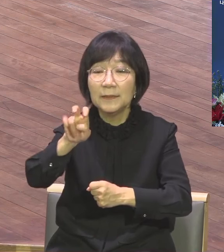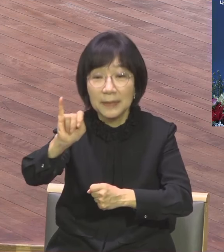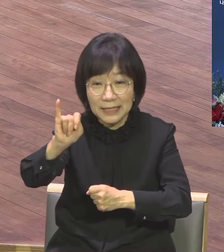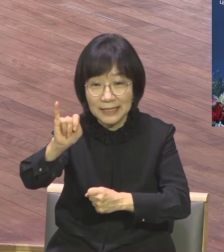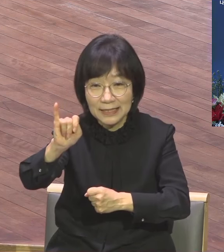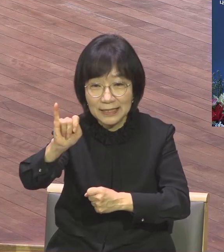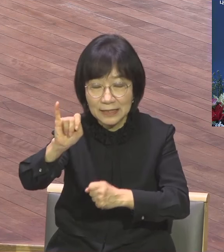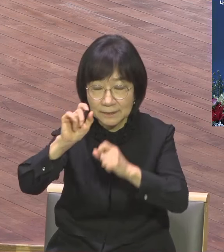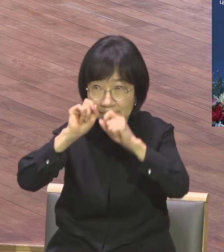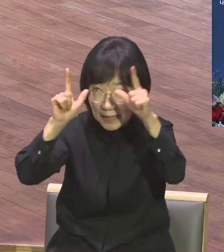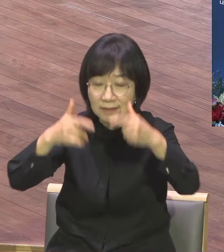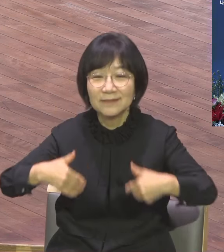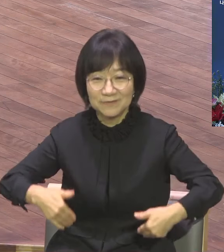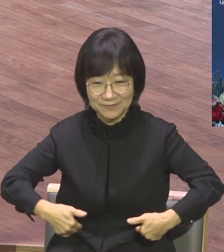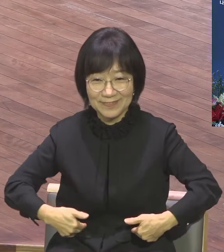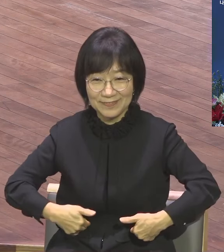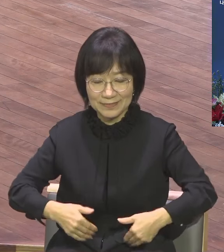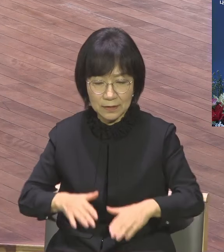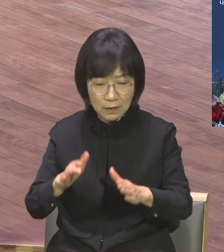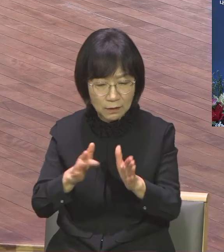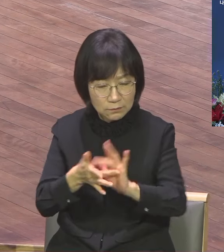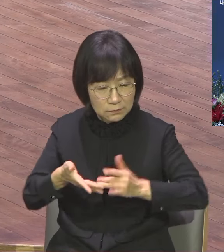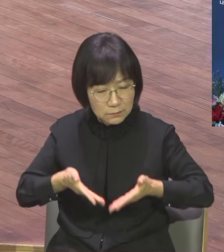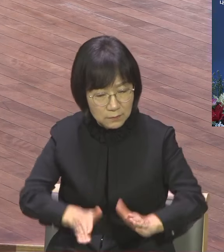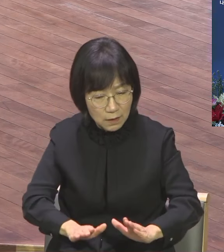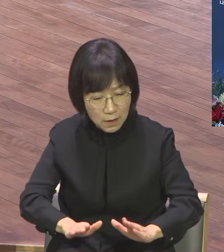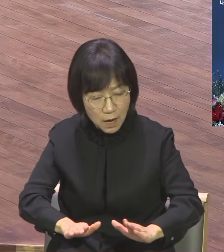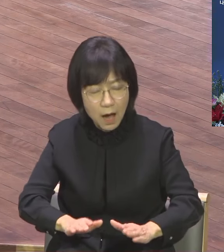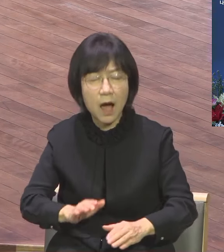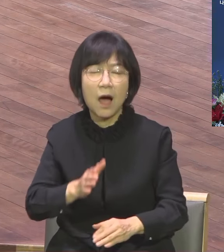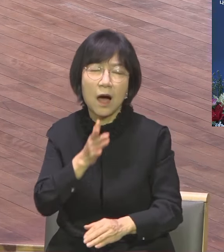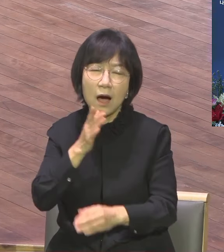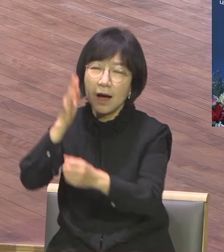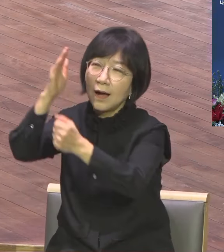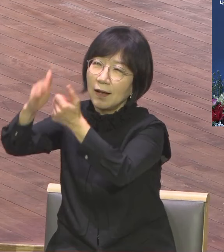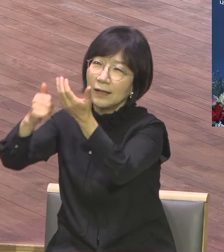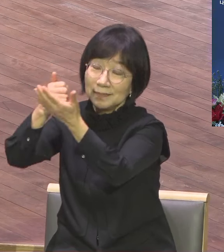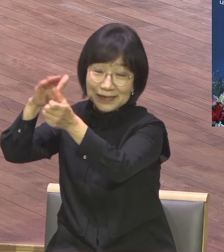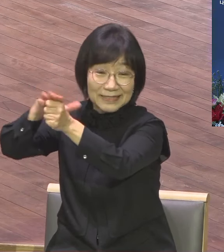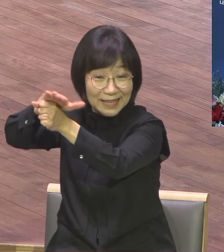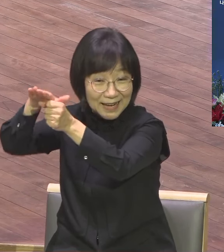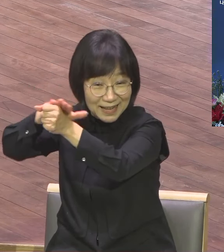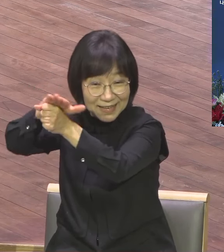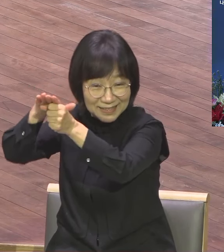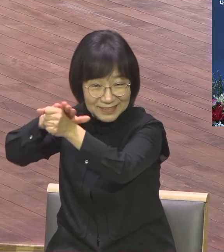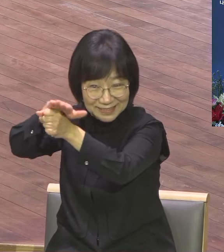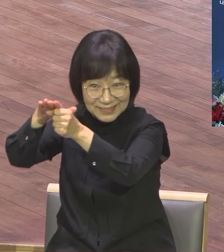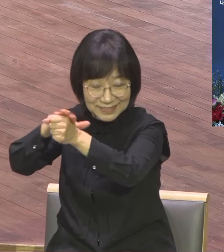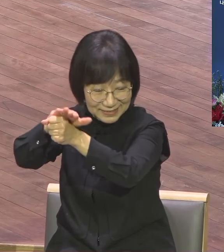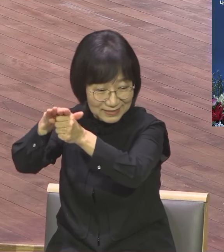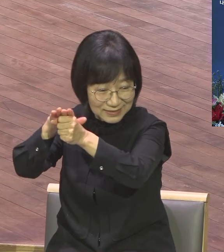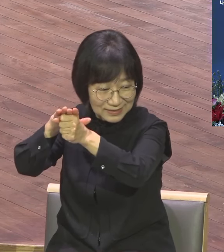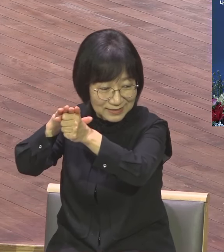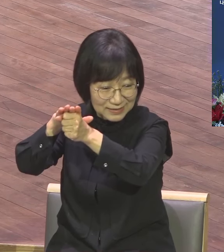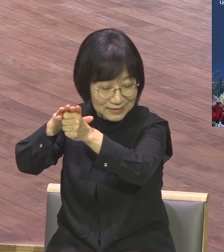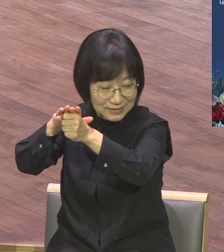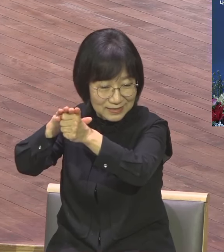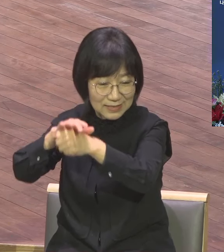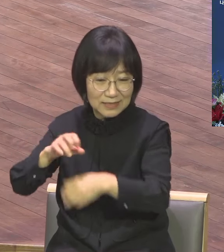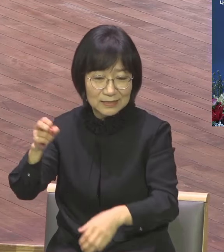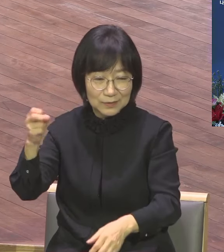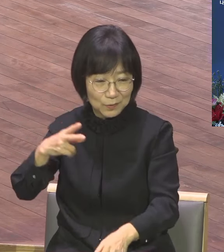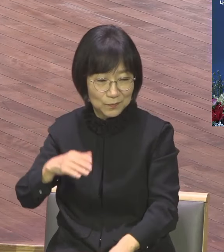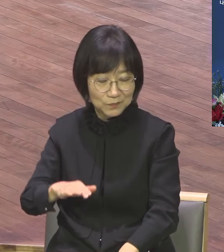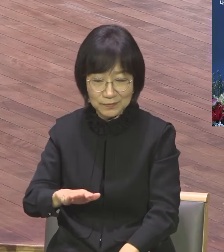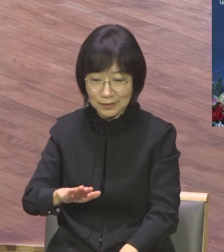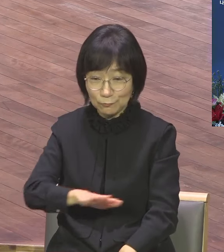말씀이에요. 성탄에 담긴 하나님의 놀라운 사랑과 그 사랑의 결실이 어떻게 우리의 삶